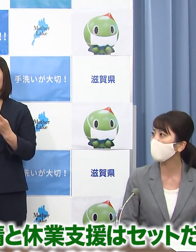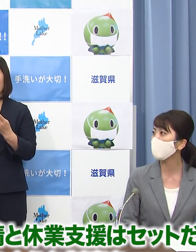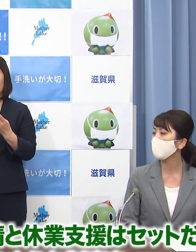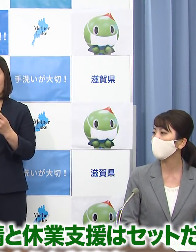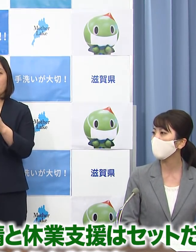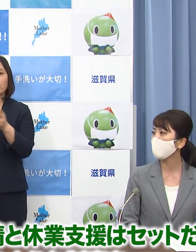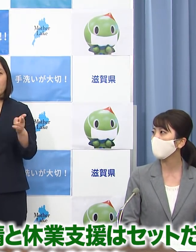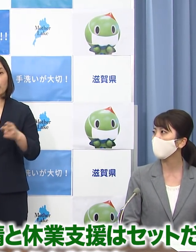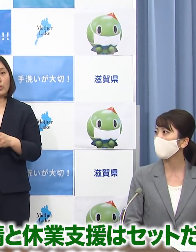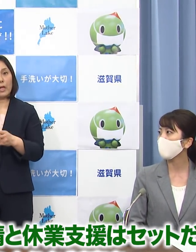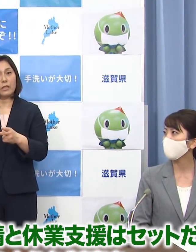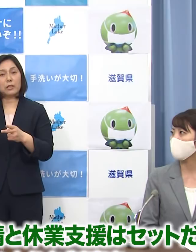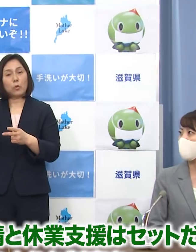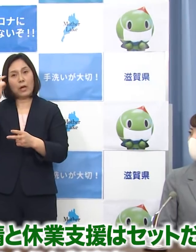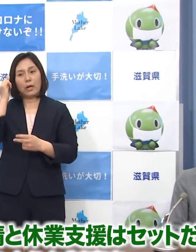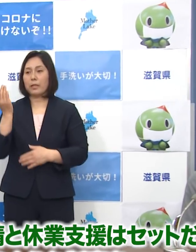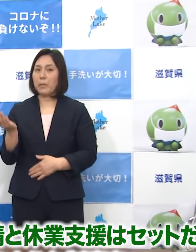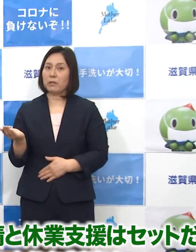でしょうか